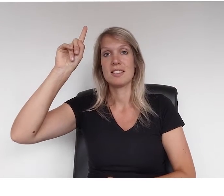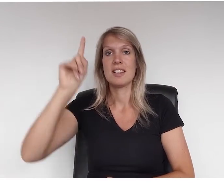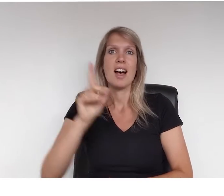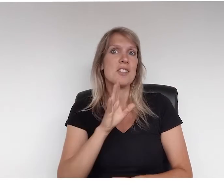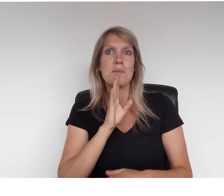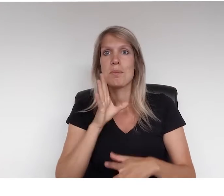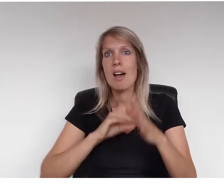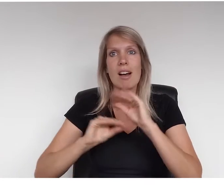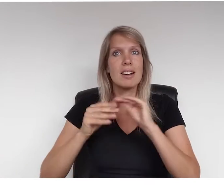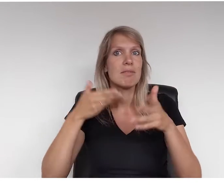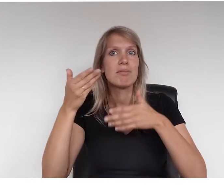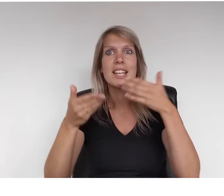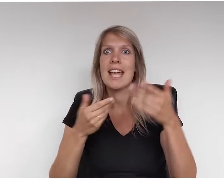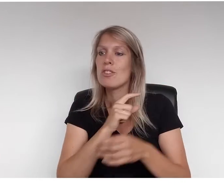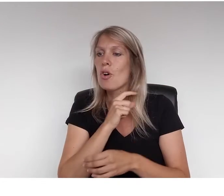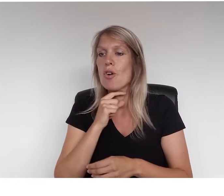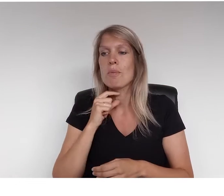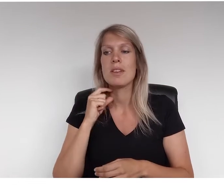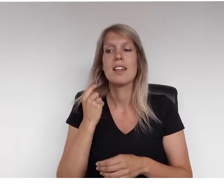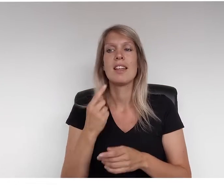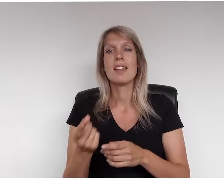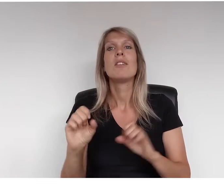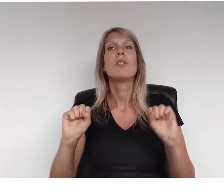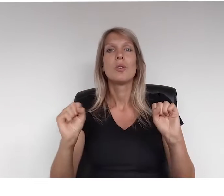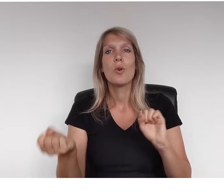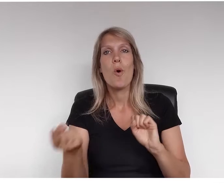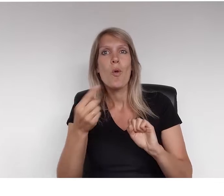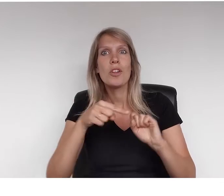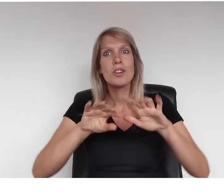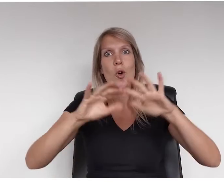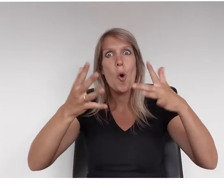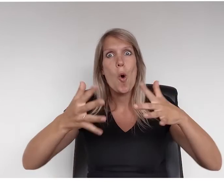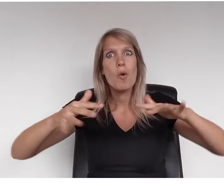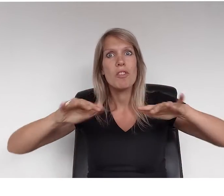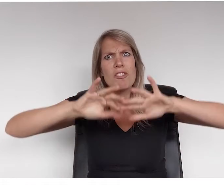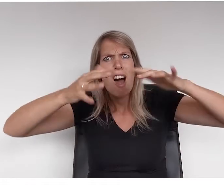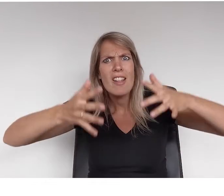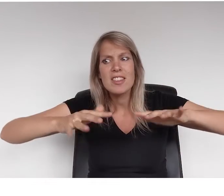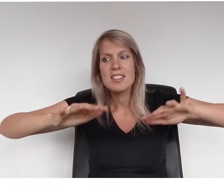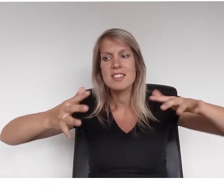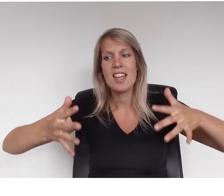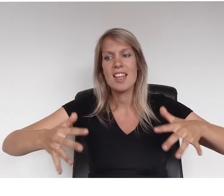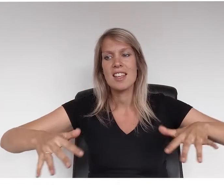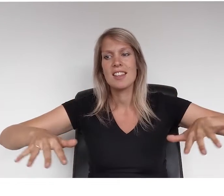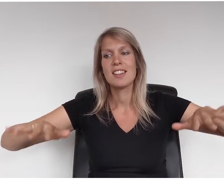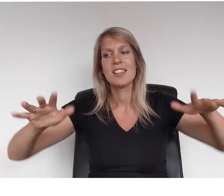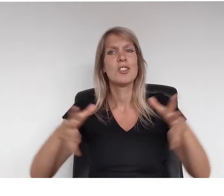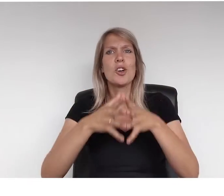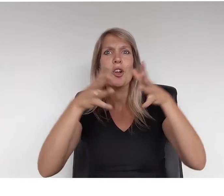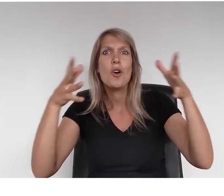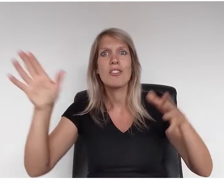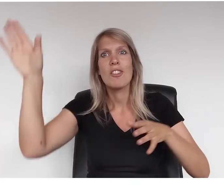Als sprak er geen dominee, konden de golven van de zee de grootheid van